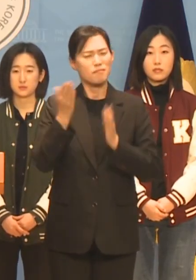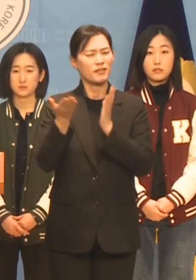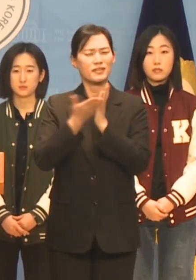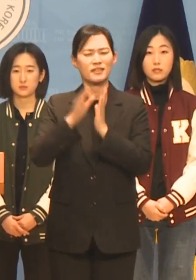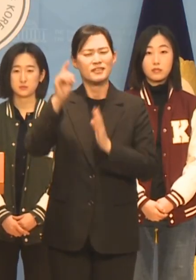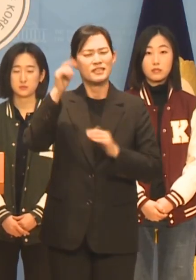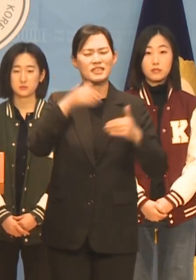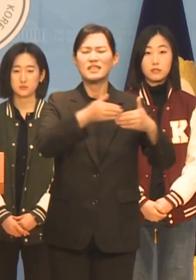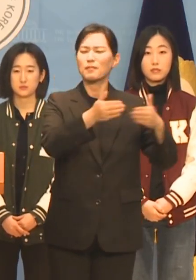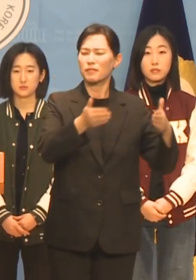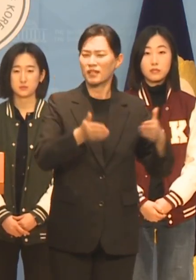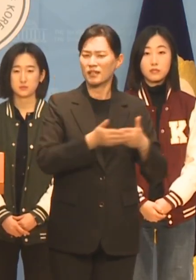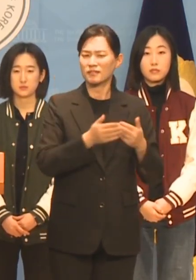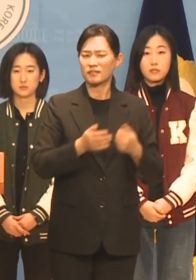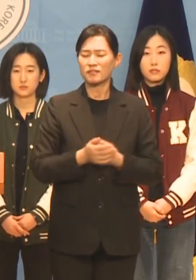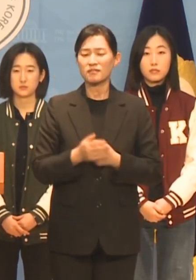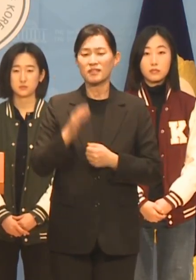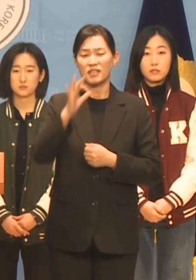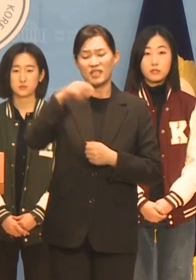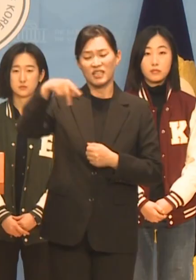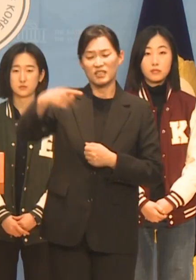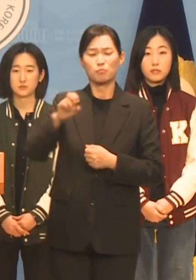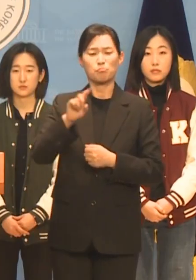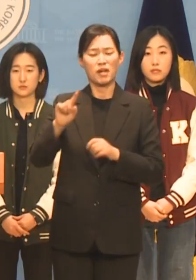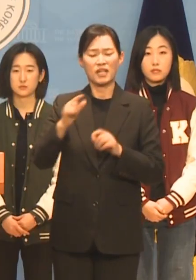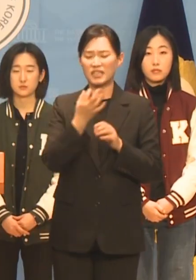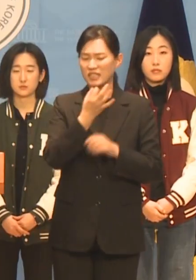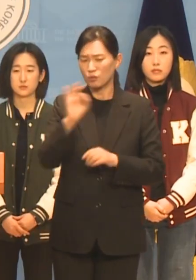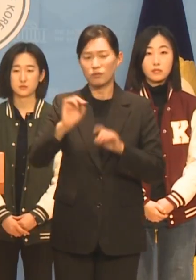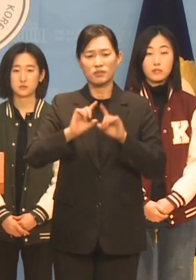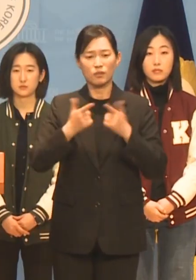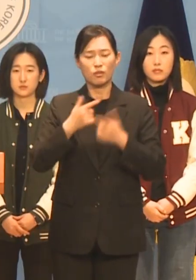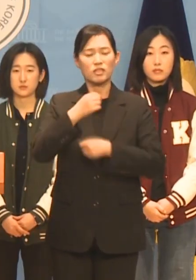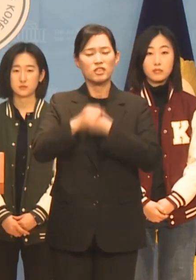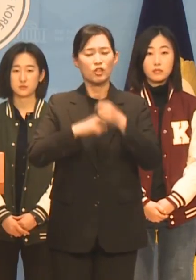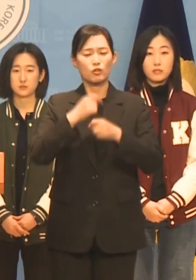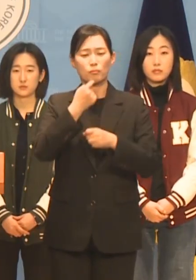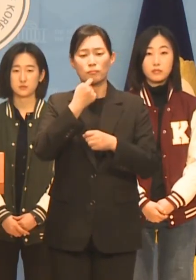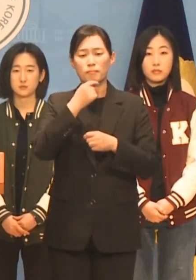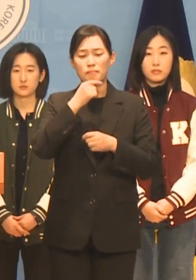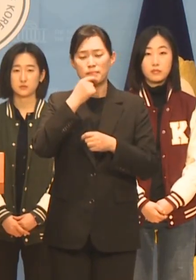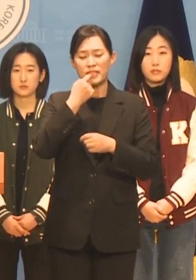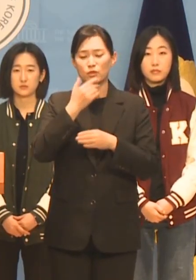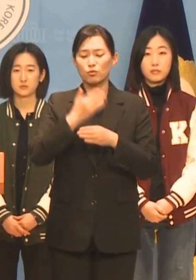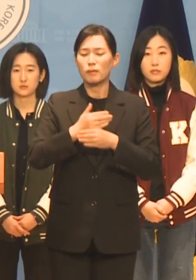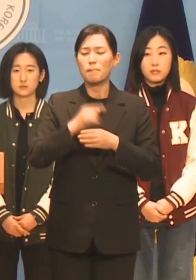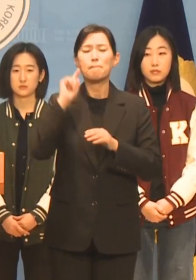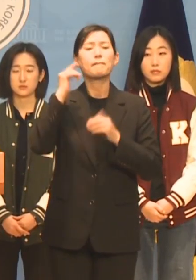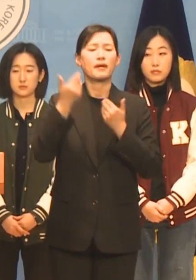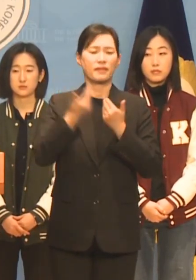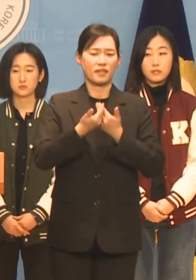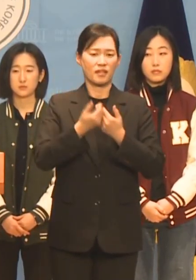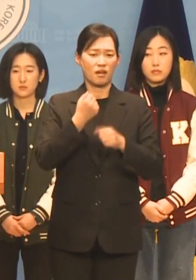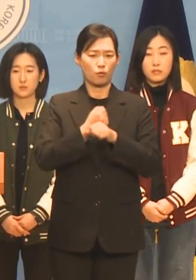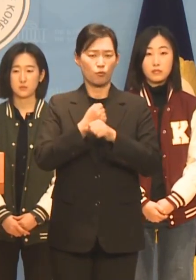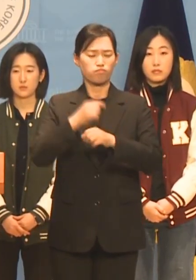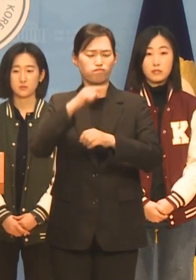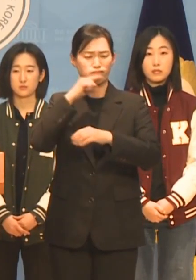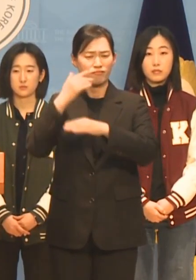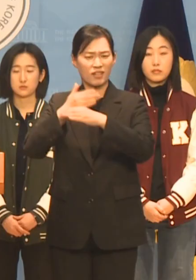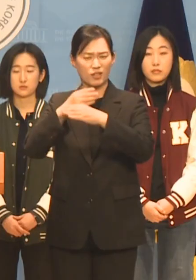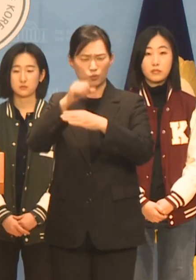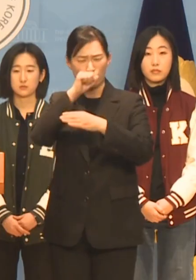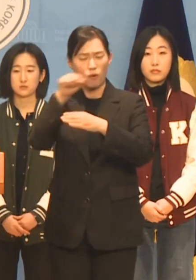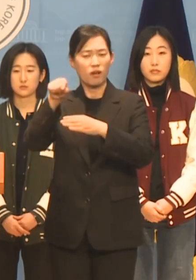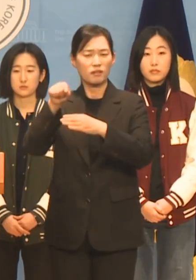집단입니다. 국부 이승만을 인정하지 않고 자유민주주의를 반대하며 북한 정권을 찬양하는 집단입니다. 그렇게